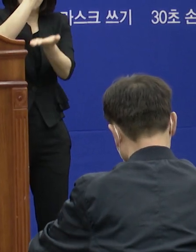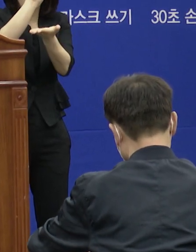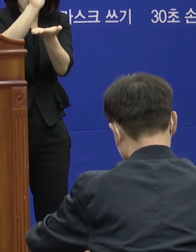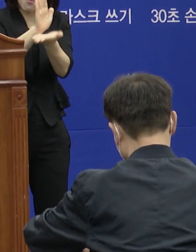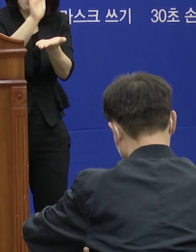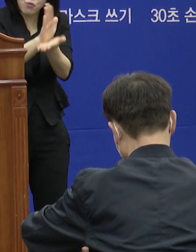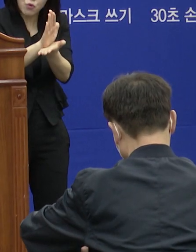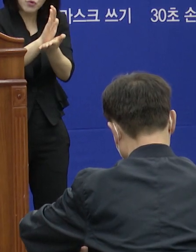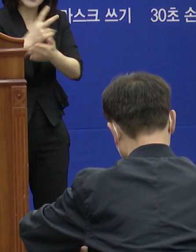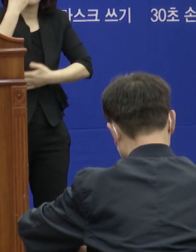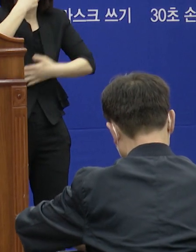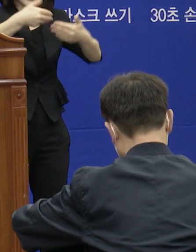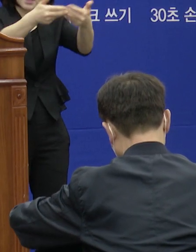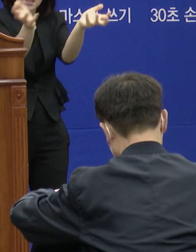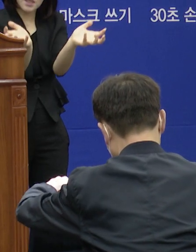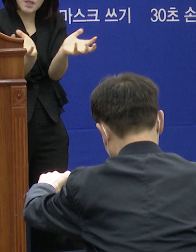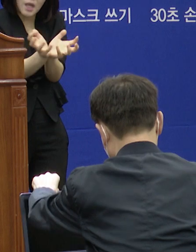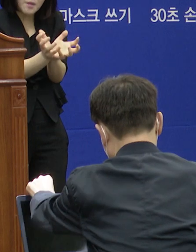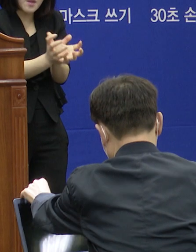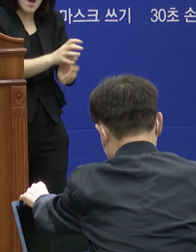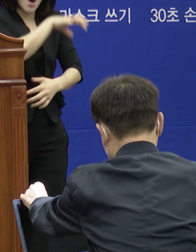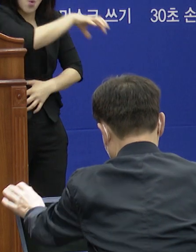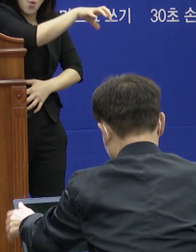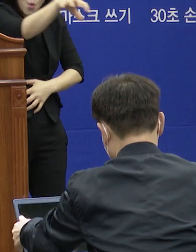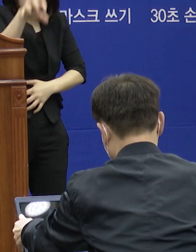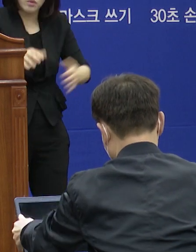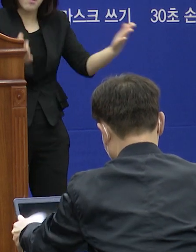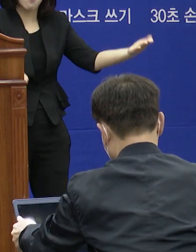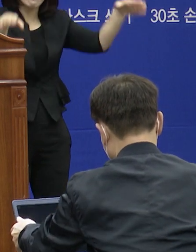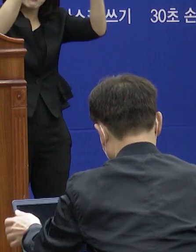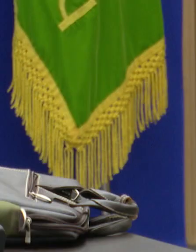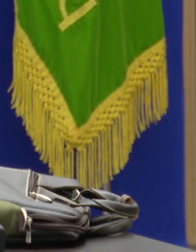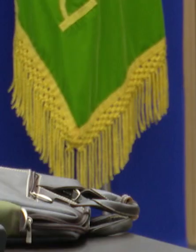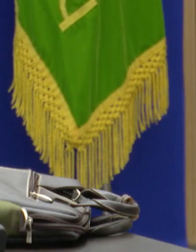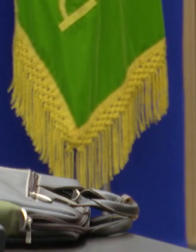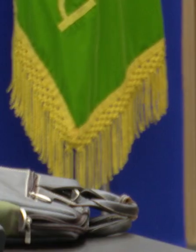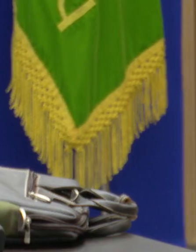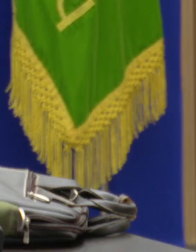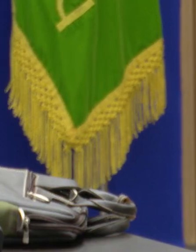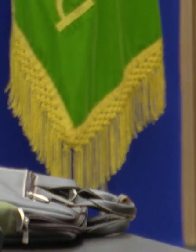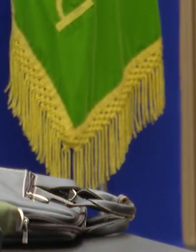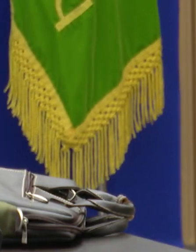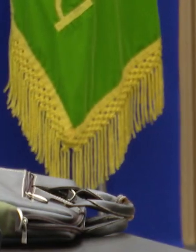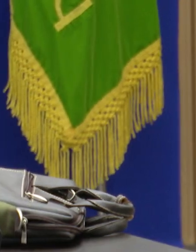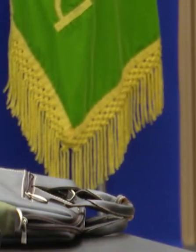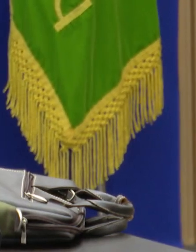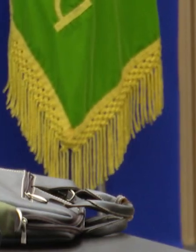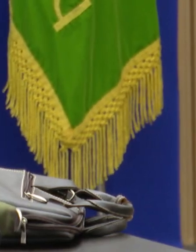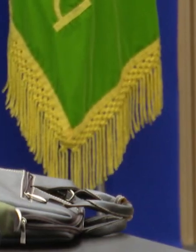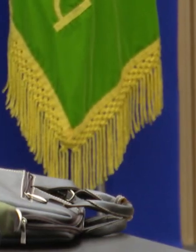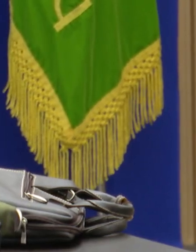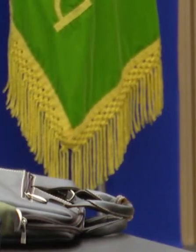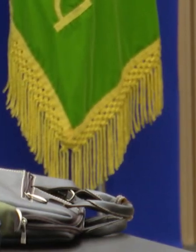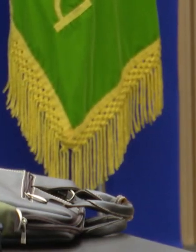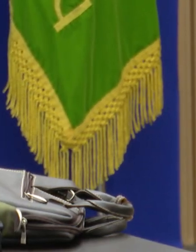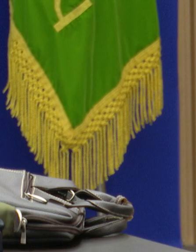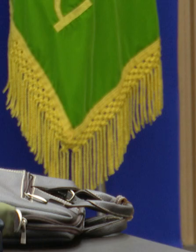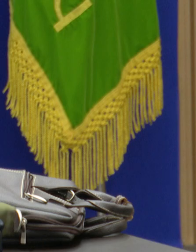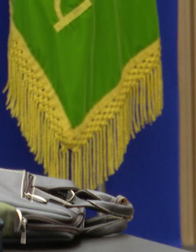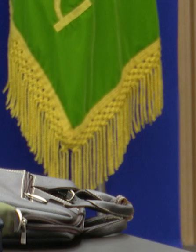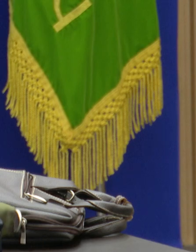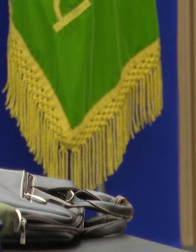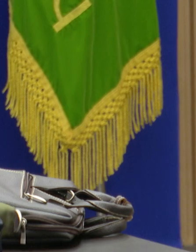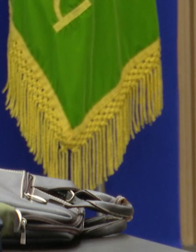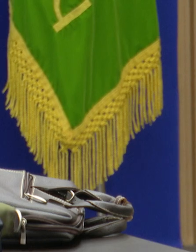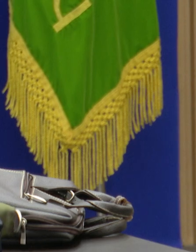함께 노출된 다중이용시설에 대한 위험도를 평가하였고 지인으로 파악된 8명에 대해서는 자가격리